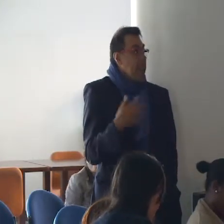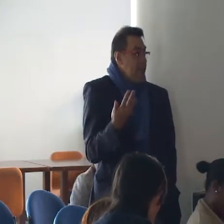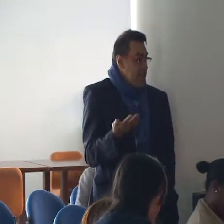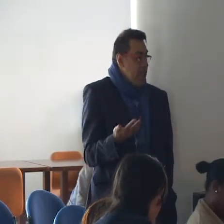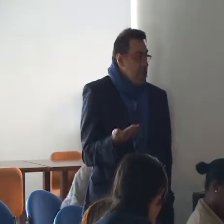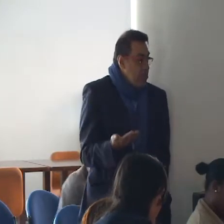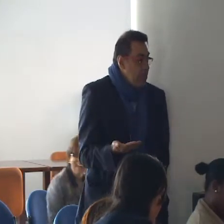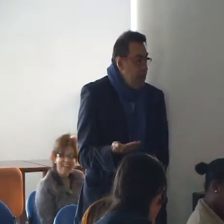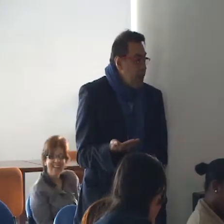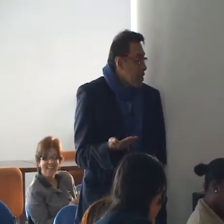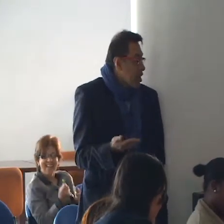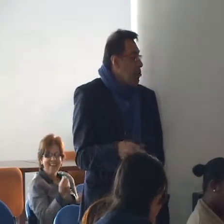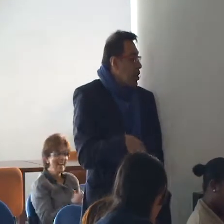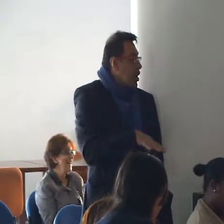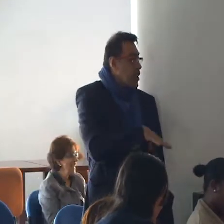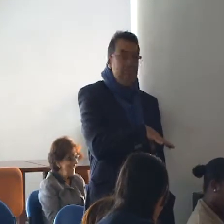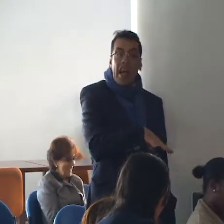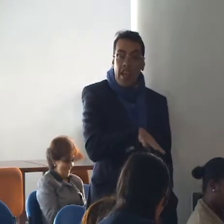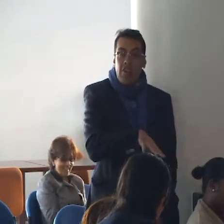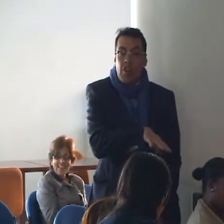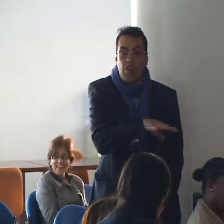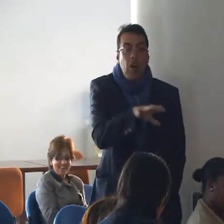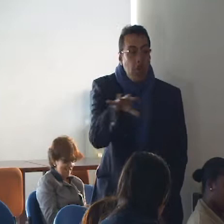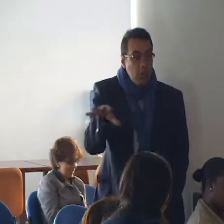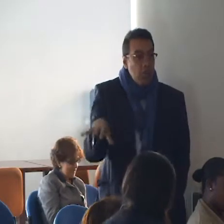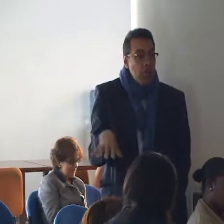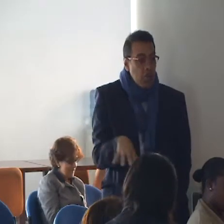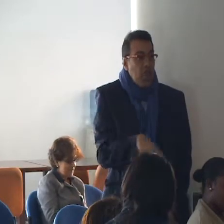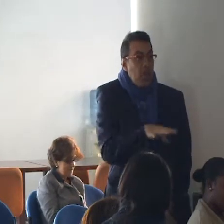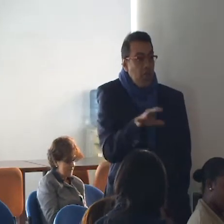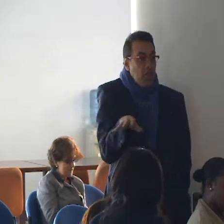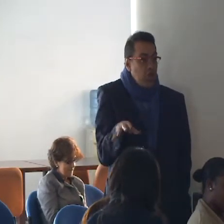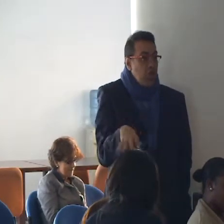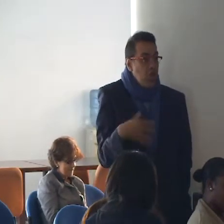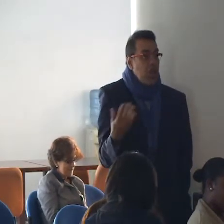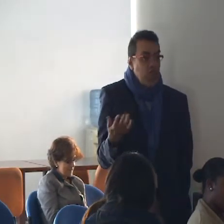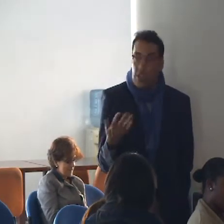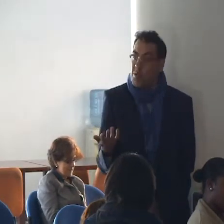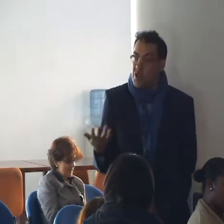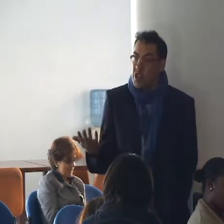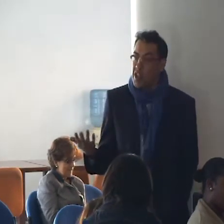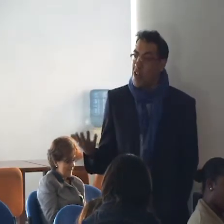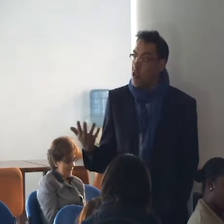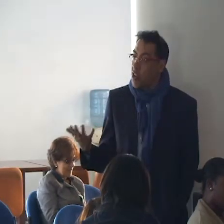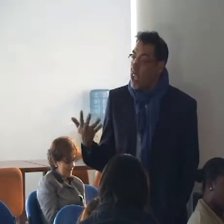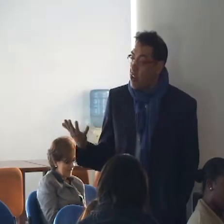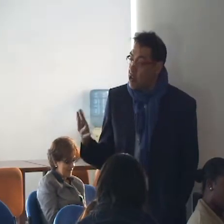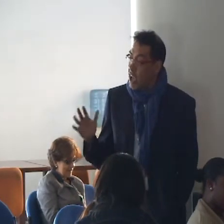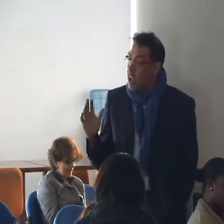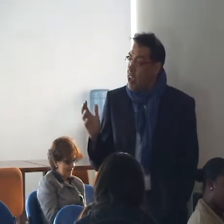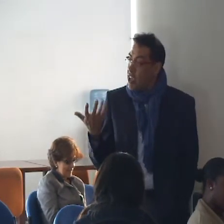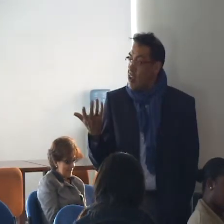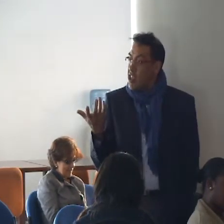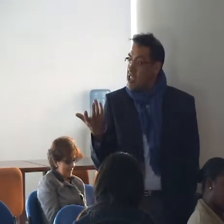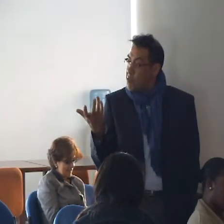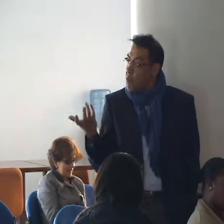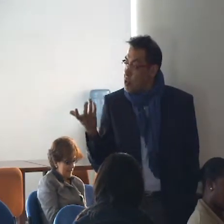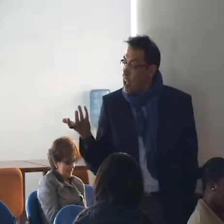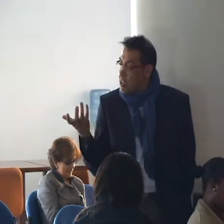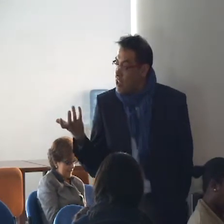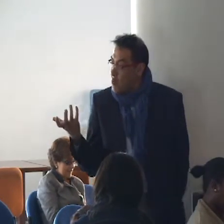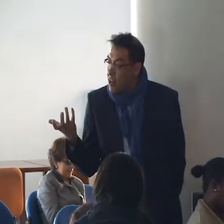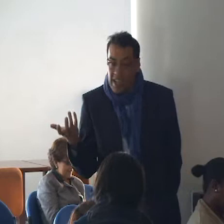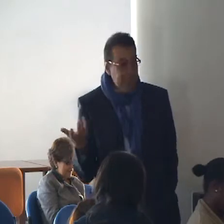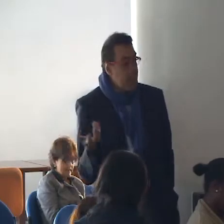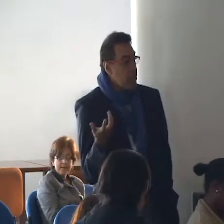papás. Y además de los papás, también hacia los otros adultos o las otras personas que nos rodean. O sea, creo